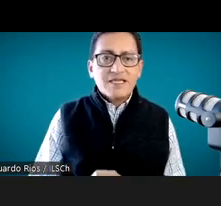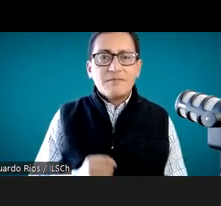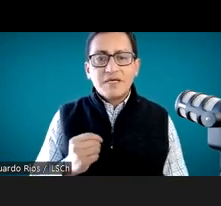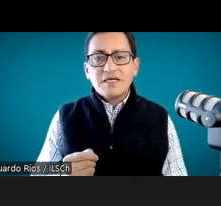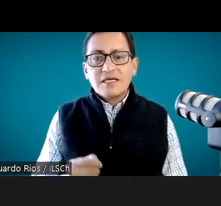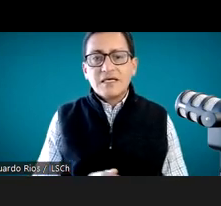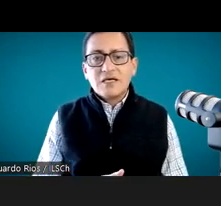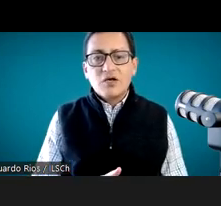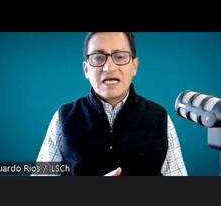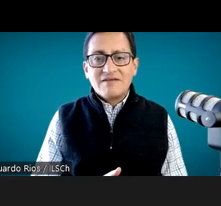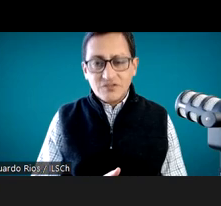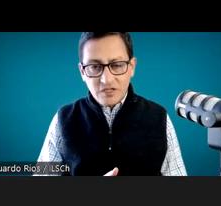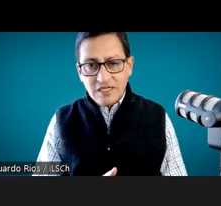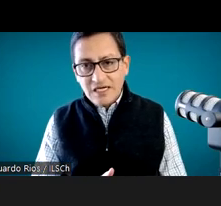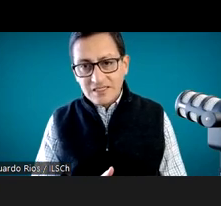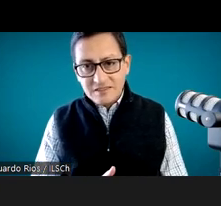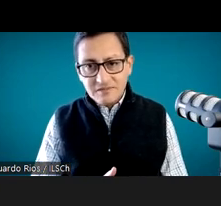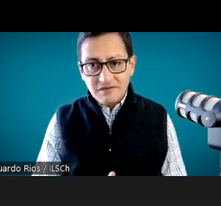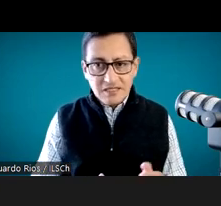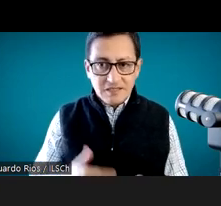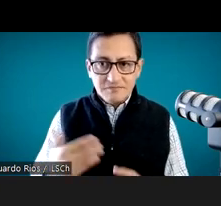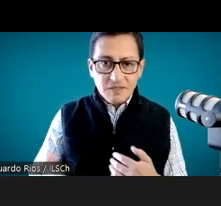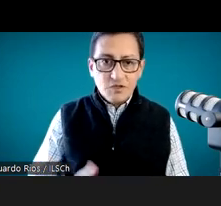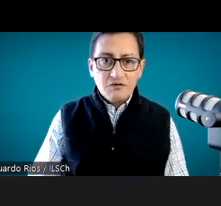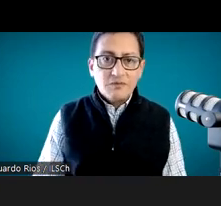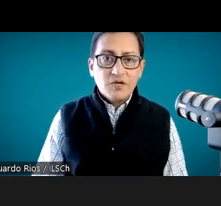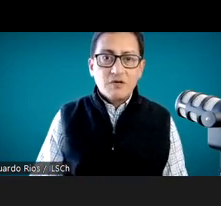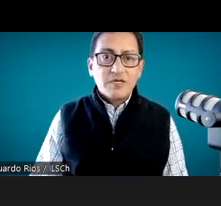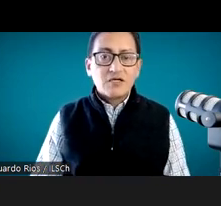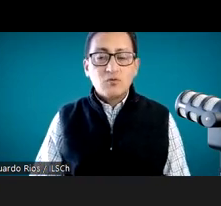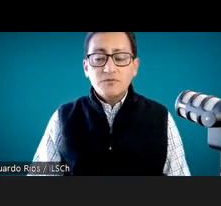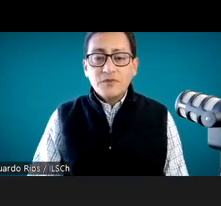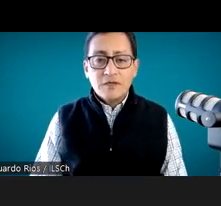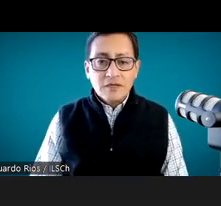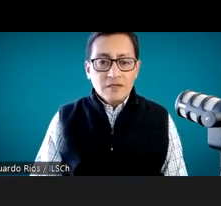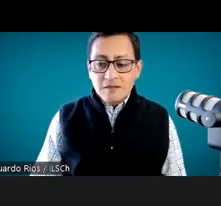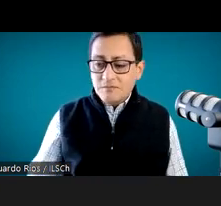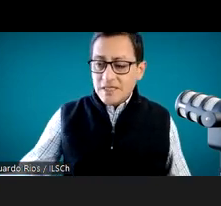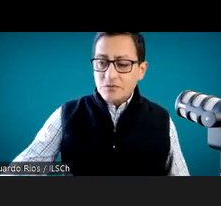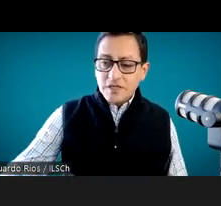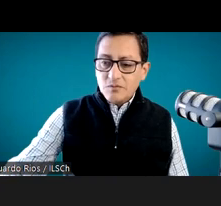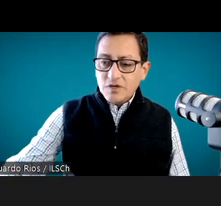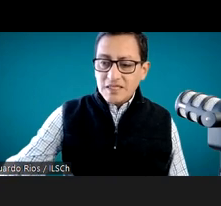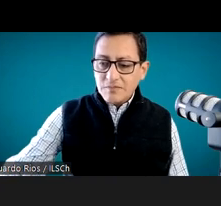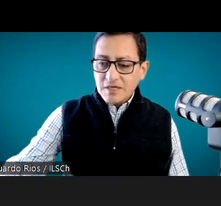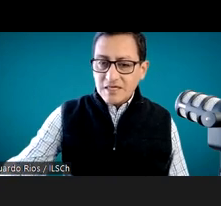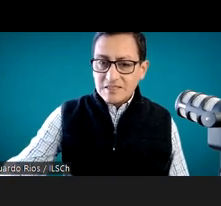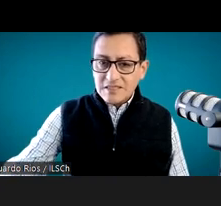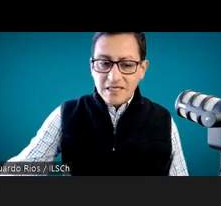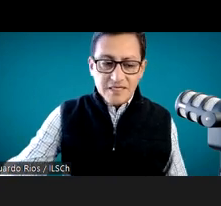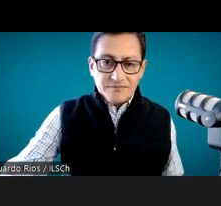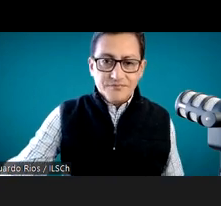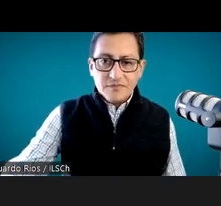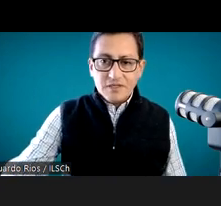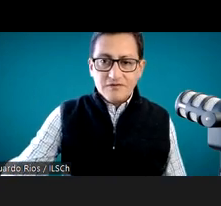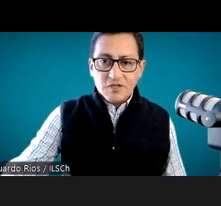pueden ver también las grabaciones de la clase que van a estar disponibles. Después les voy a explicar cómo, para que ustedes puedan también acceder